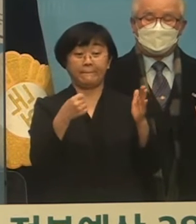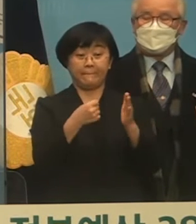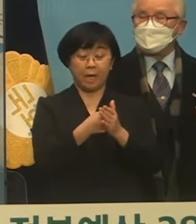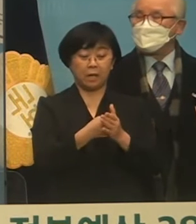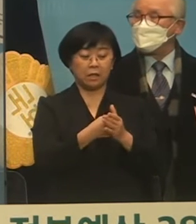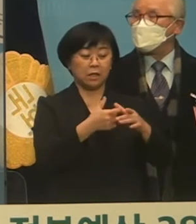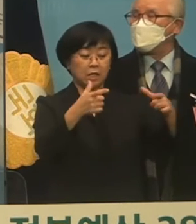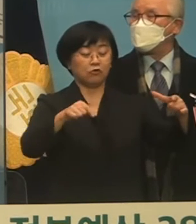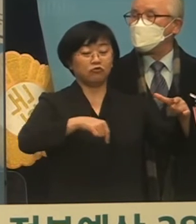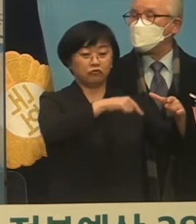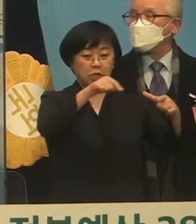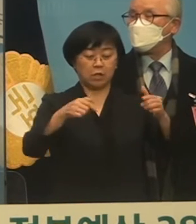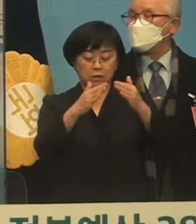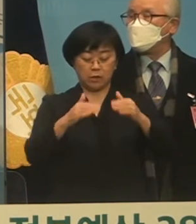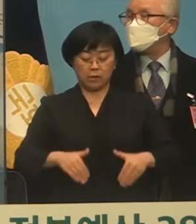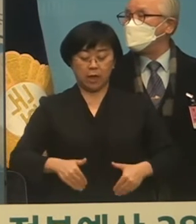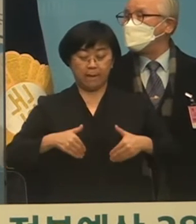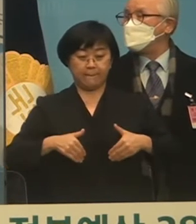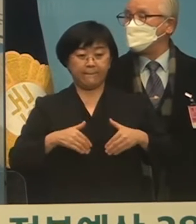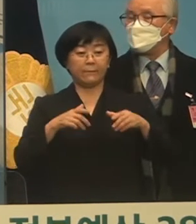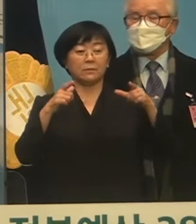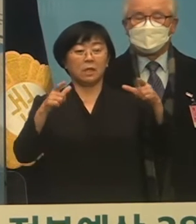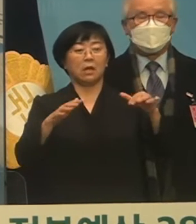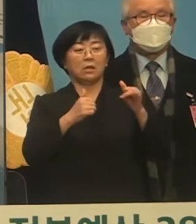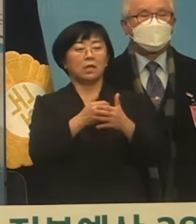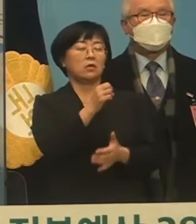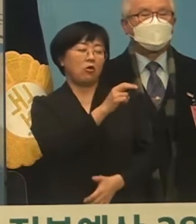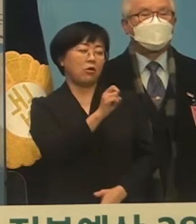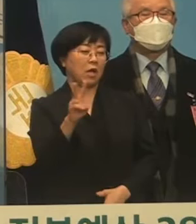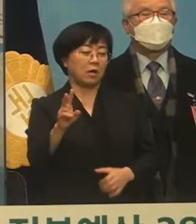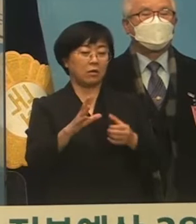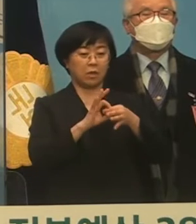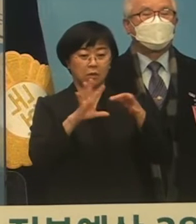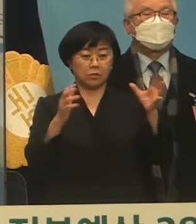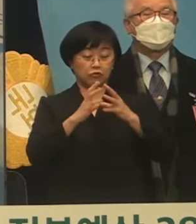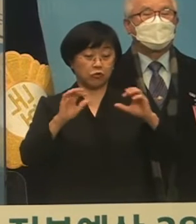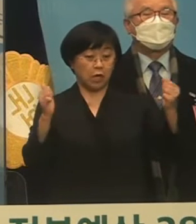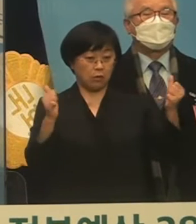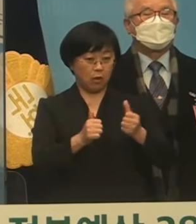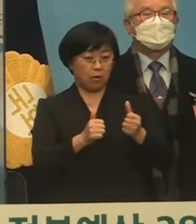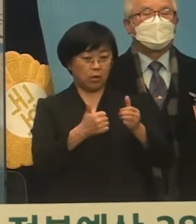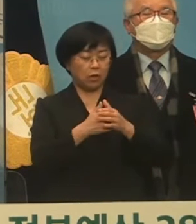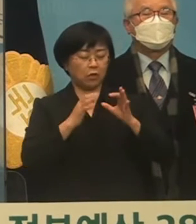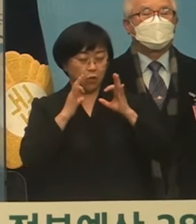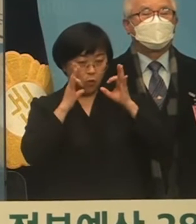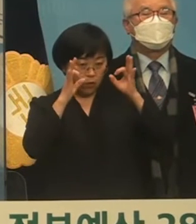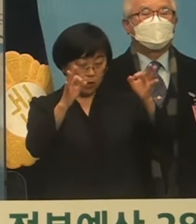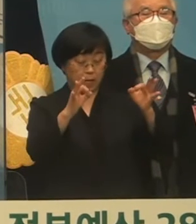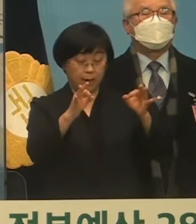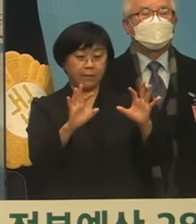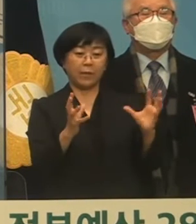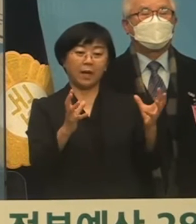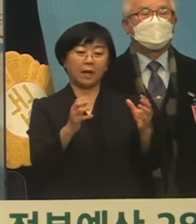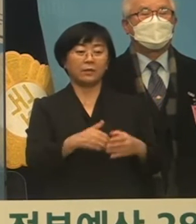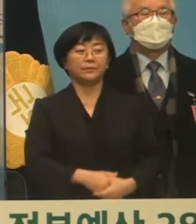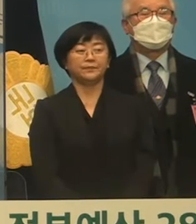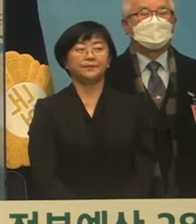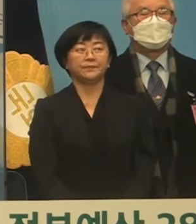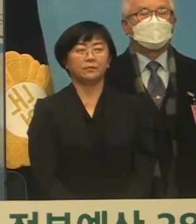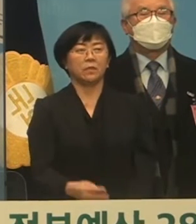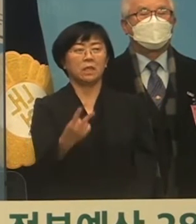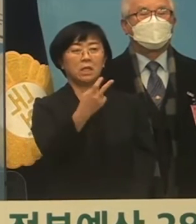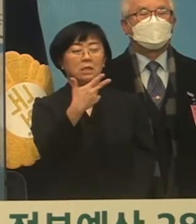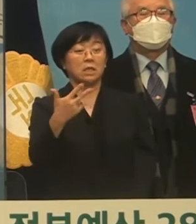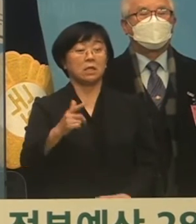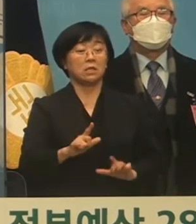국민은 물론이고 광주 전남 지역민 모두가 여야를 초월한 국회의 노력에 격려를 표하고 있습니다. 지난